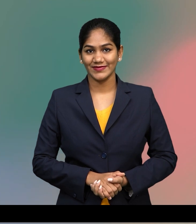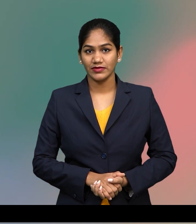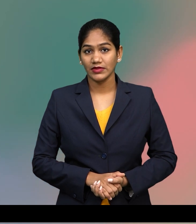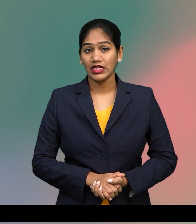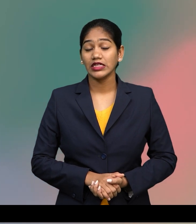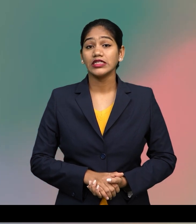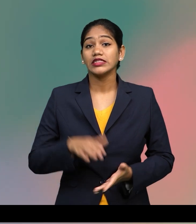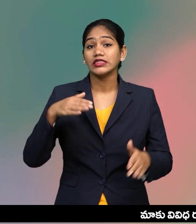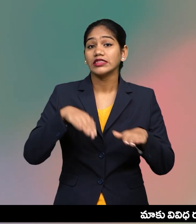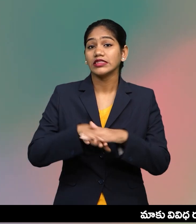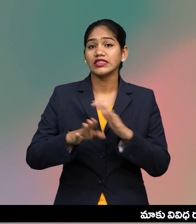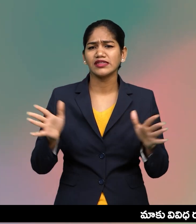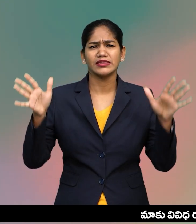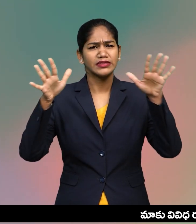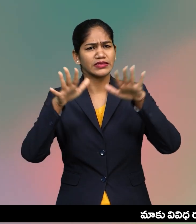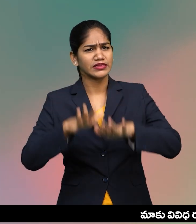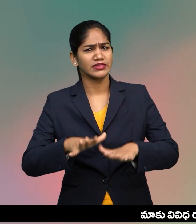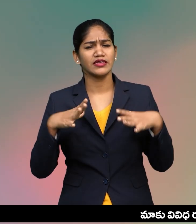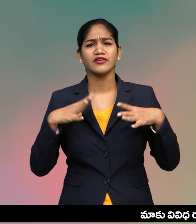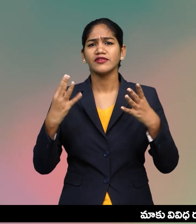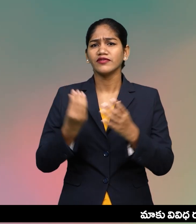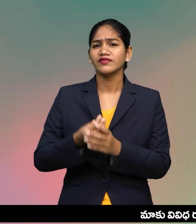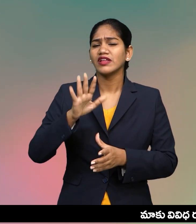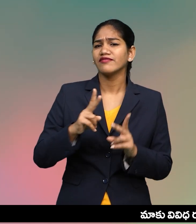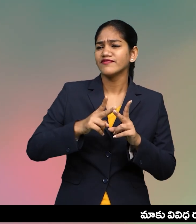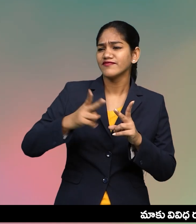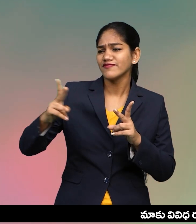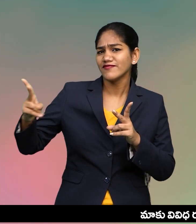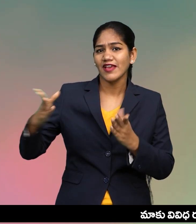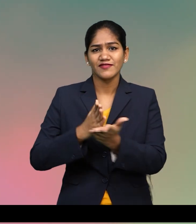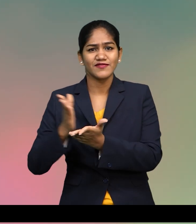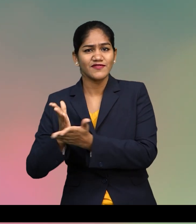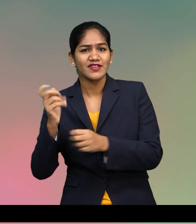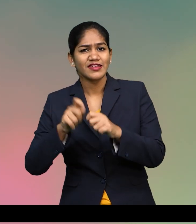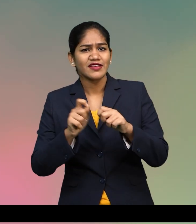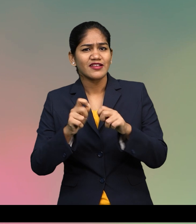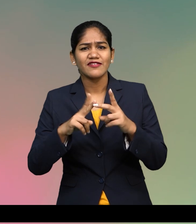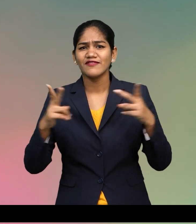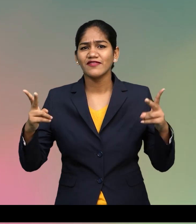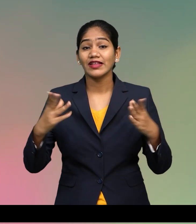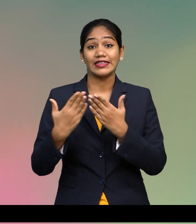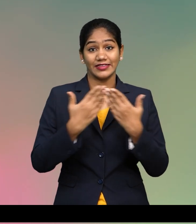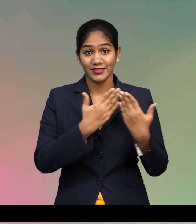సెటిల్మెంటులో మాకు వివిధ రకాల కార్యకలాపాలు ఉన్నాయి. విద్య, వైద్య,